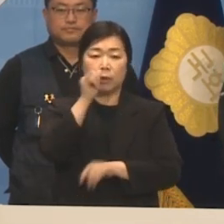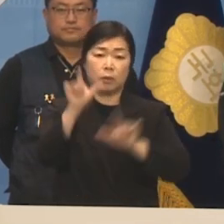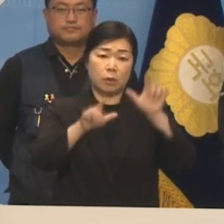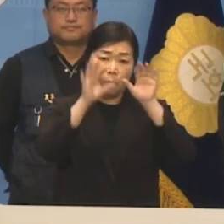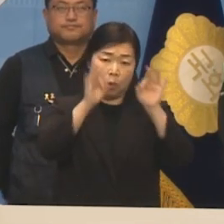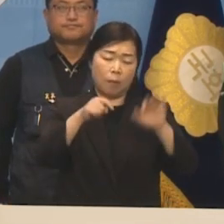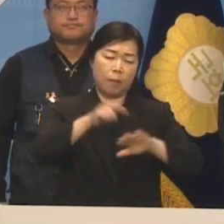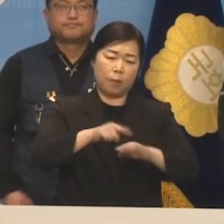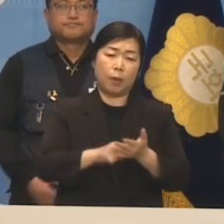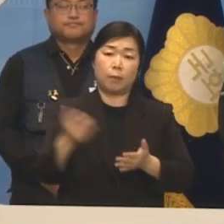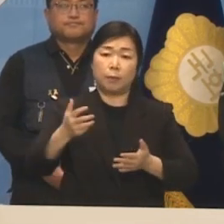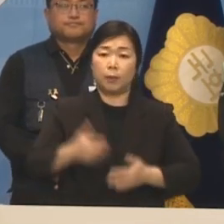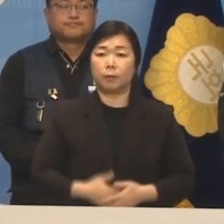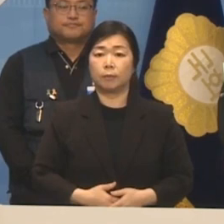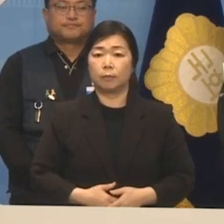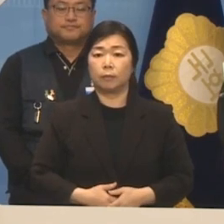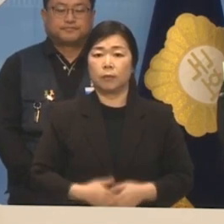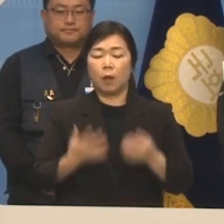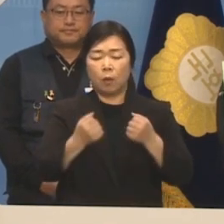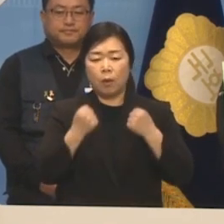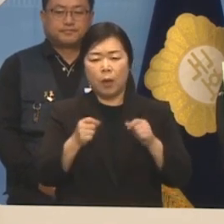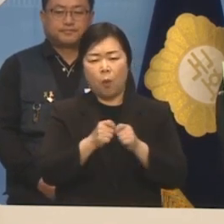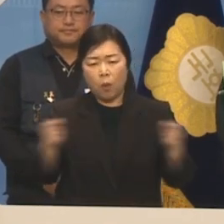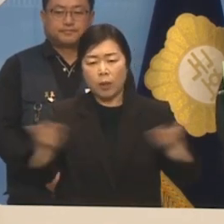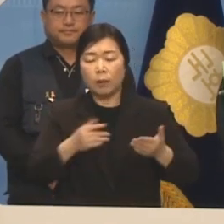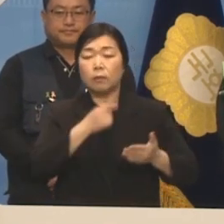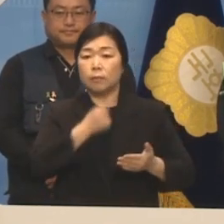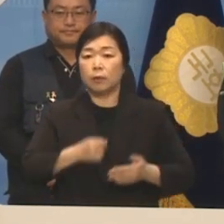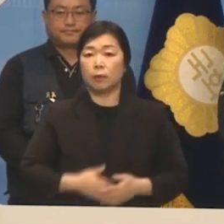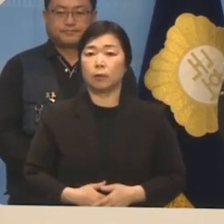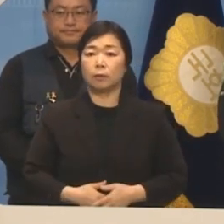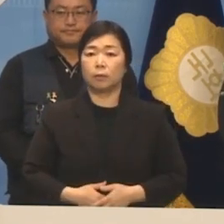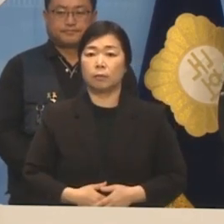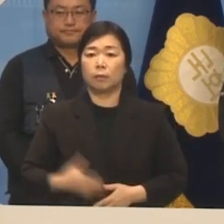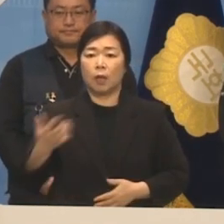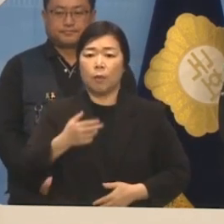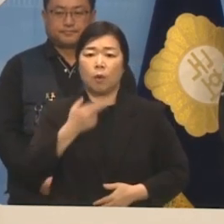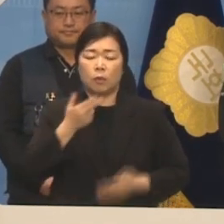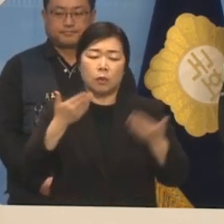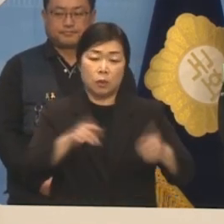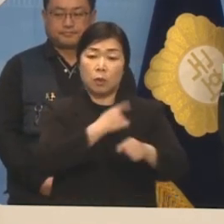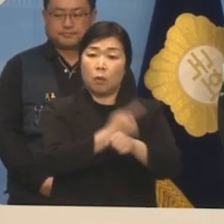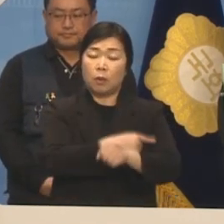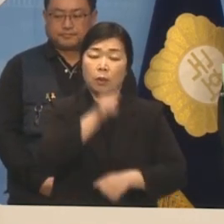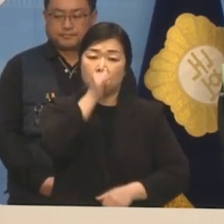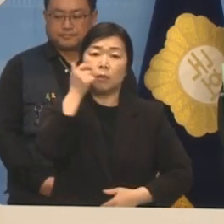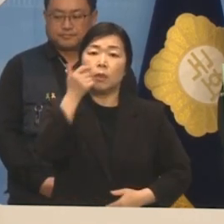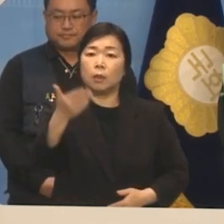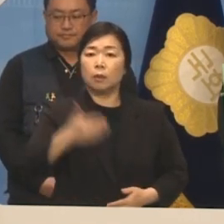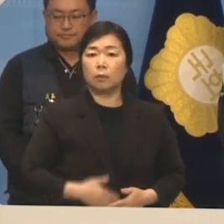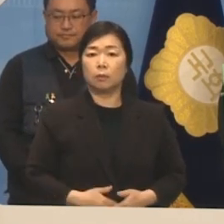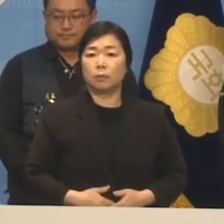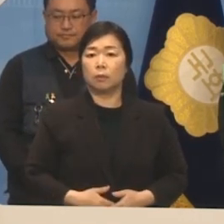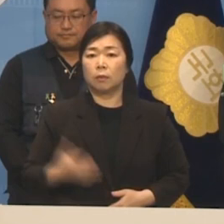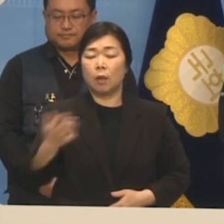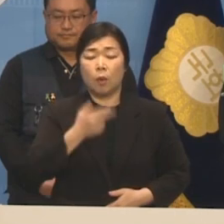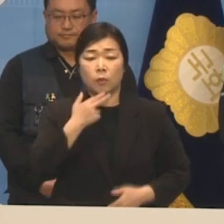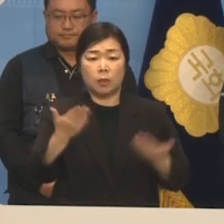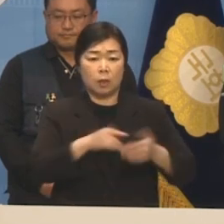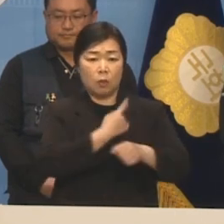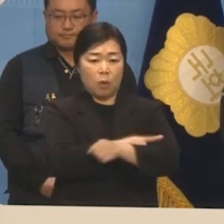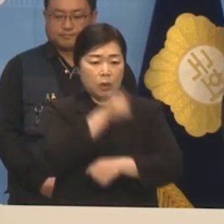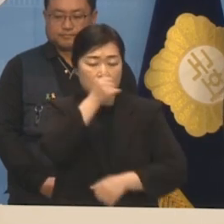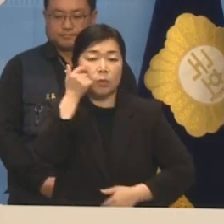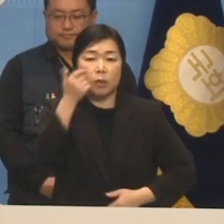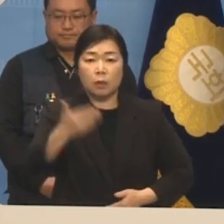아픕니다. 건강하게 오래오래 일하고 싶습니다. 아프지 않고 쉴 권리가 있나요? 아프지 않고 일할 권리가